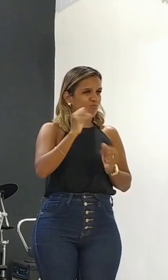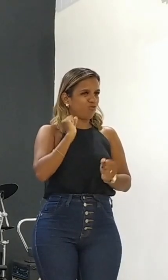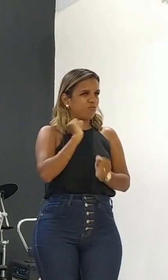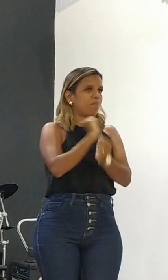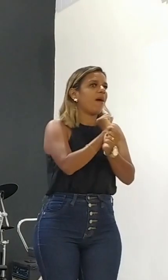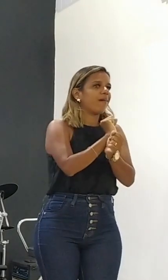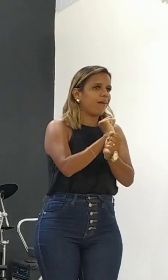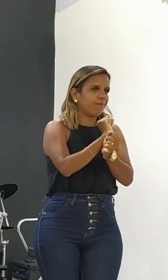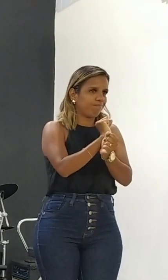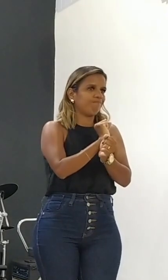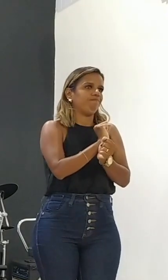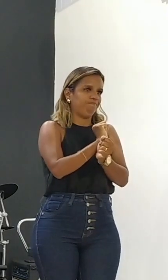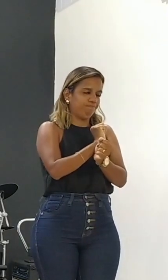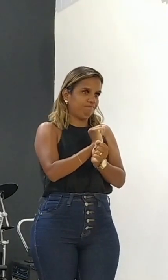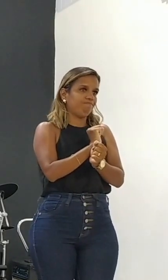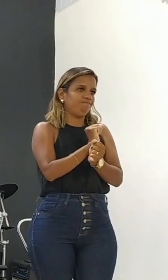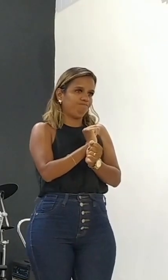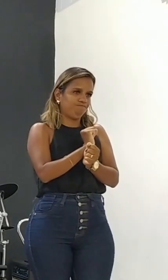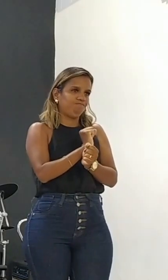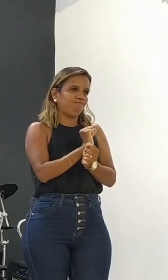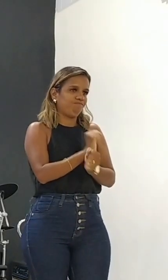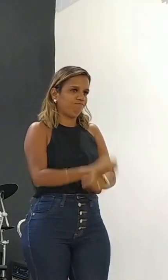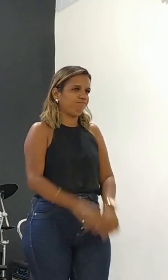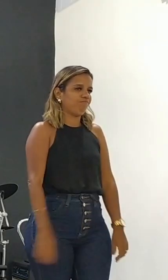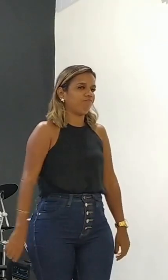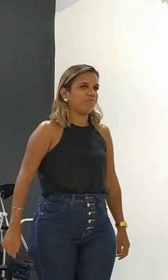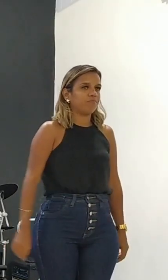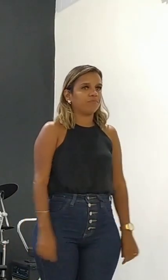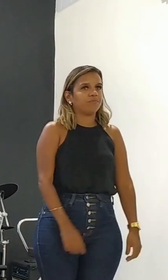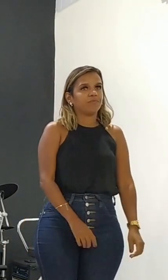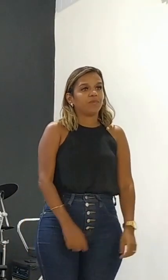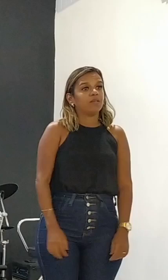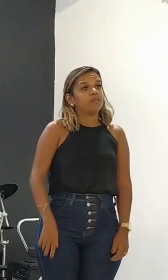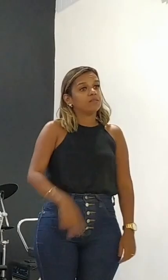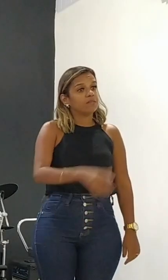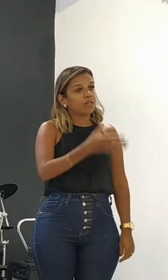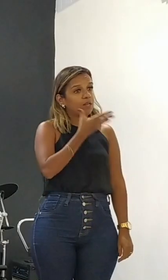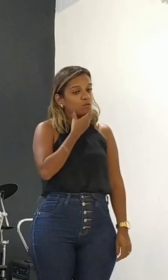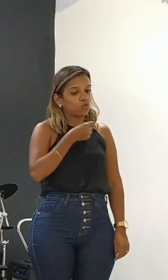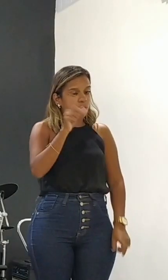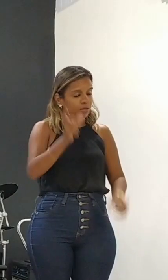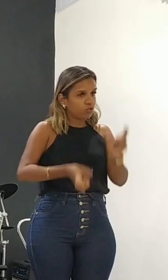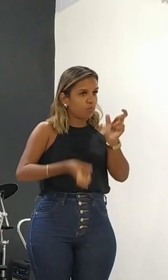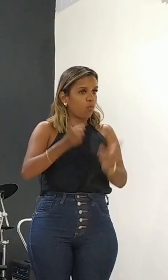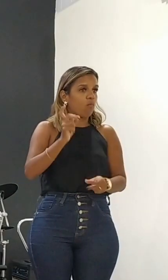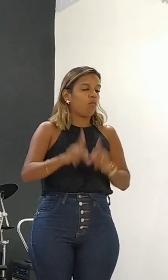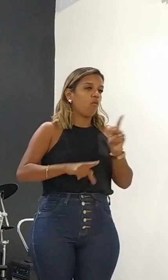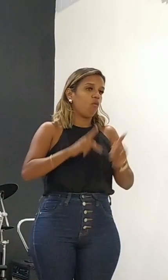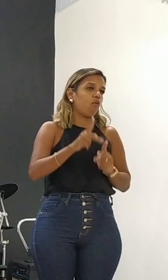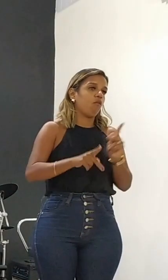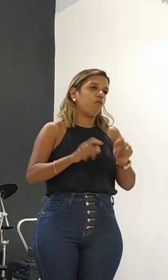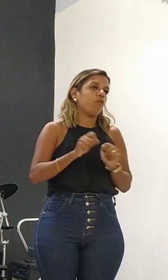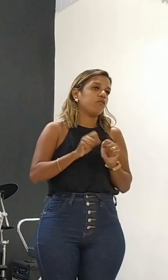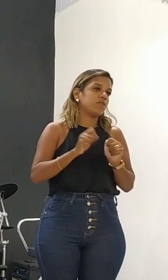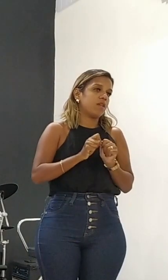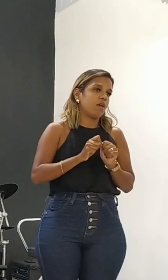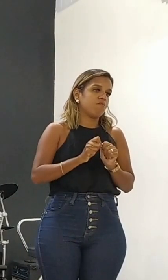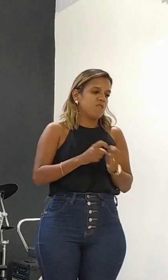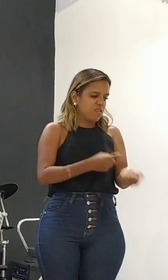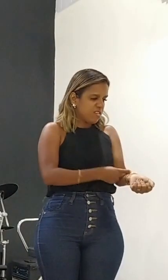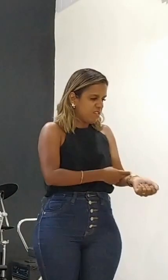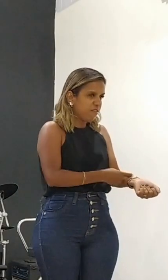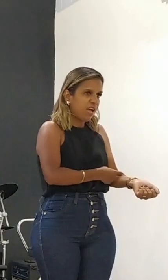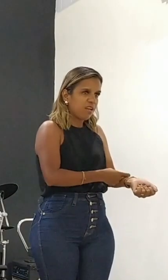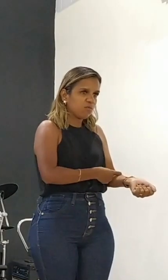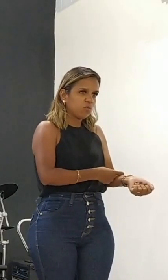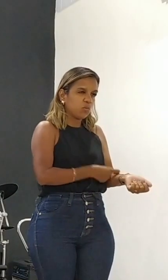para tentar nos paralisar. Aleluia. E por isso que aqueles homens fizeram naquele dia, né? O inimigo, ele irado,